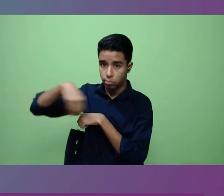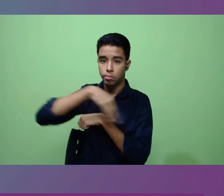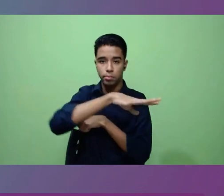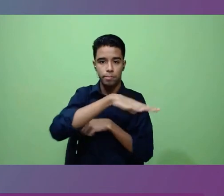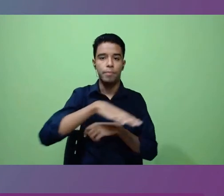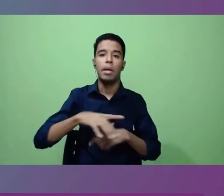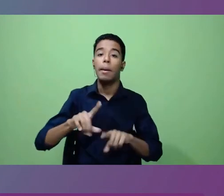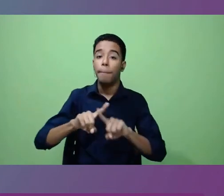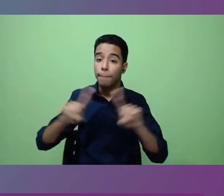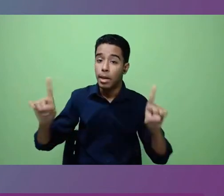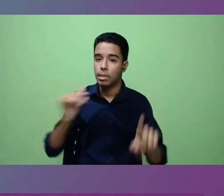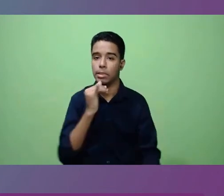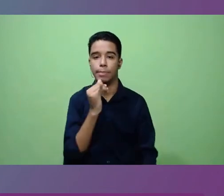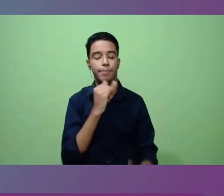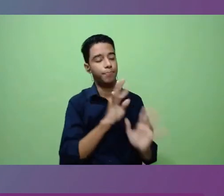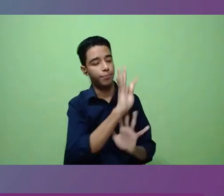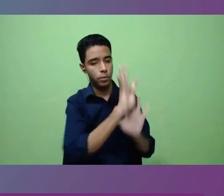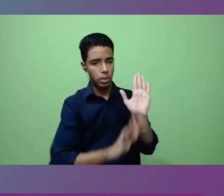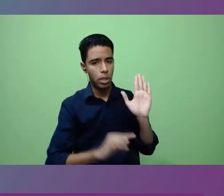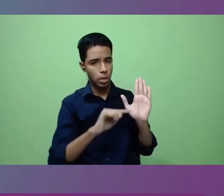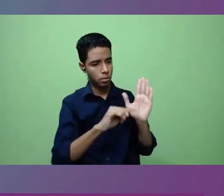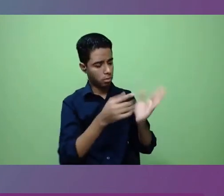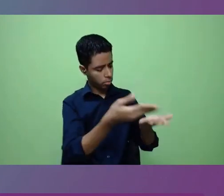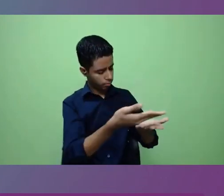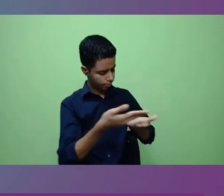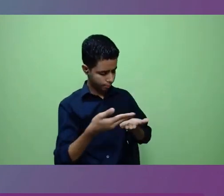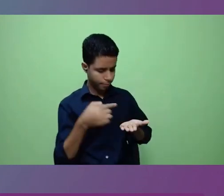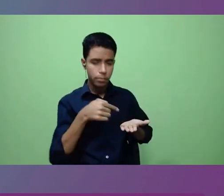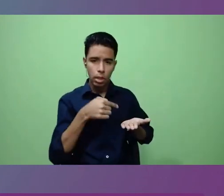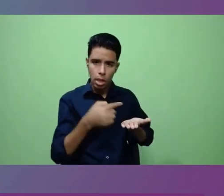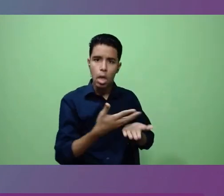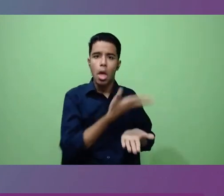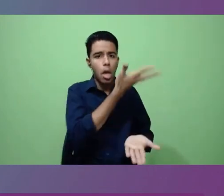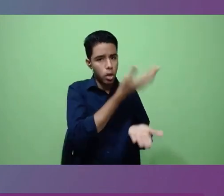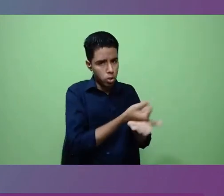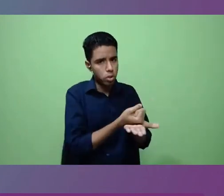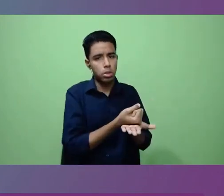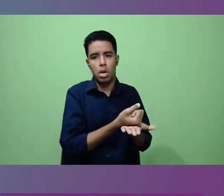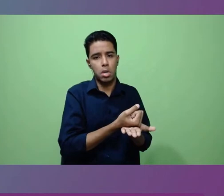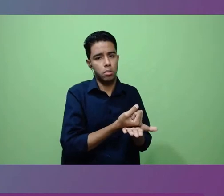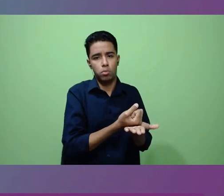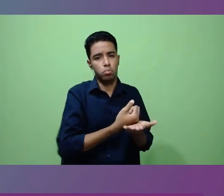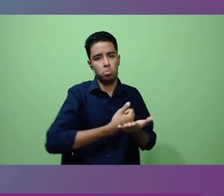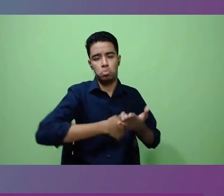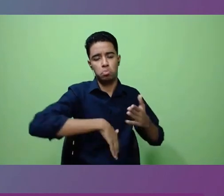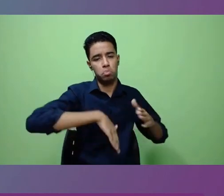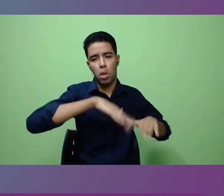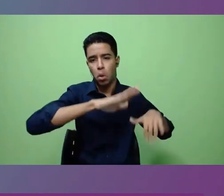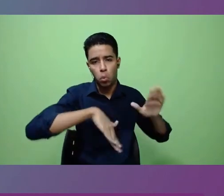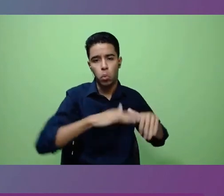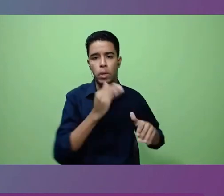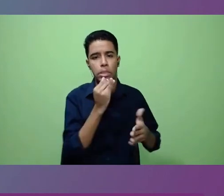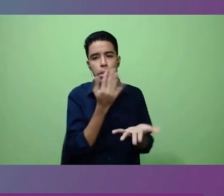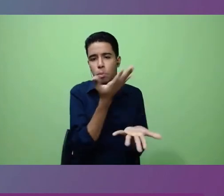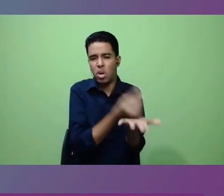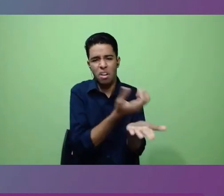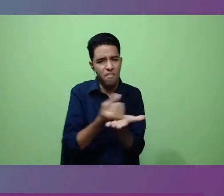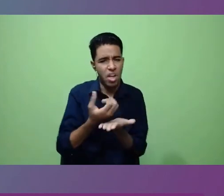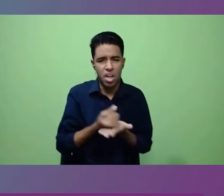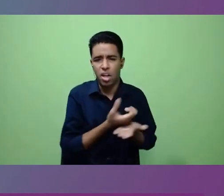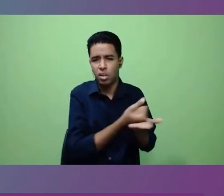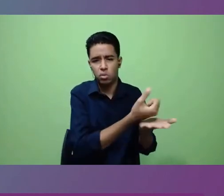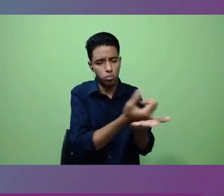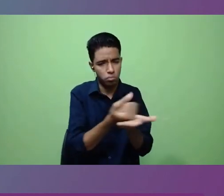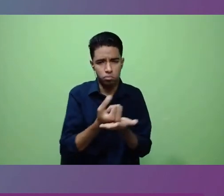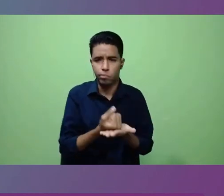eu recebi esse texto ele está registrado em algum tipo de suporte, ele está gravado em libras